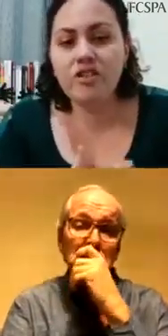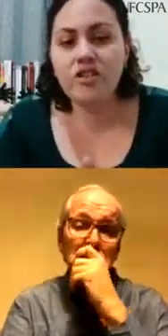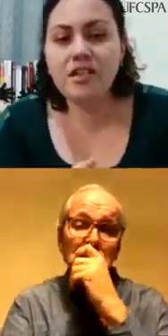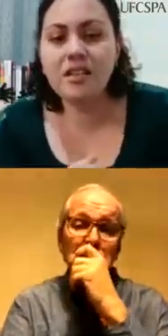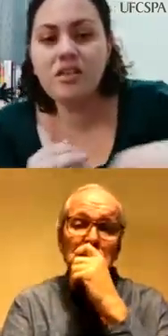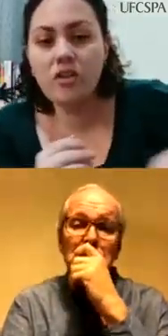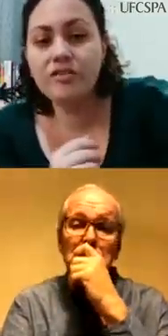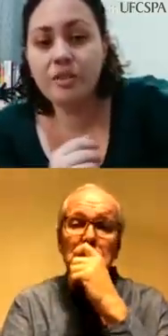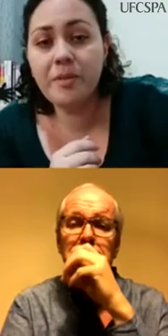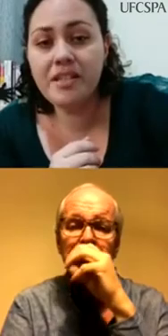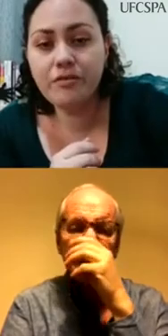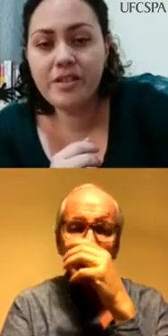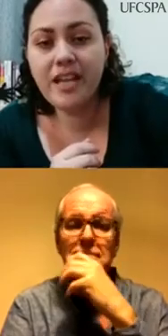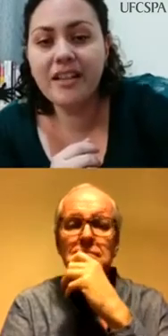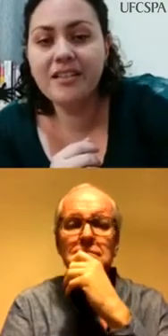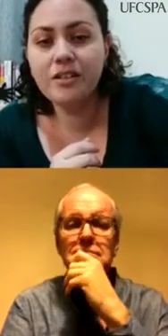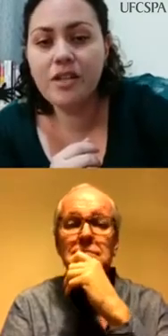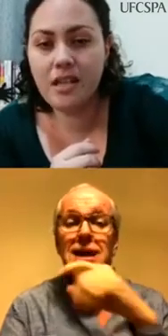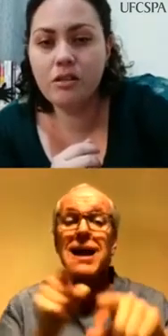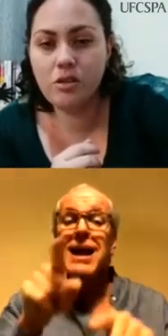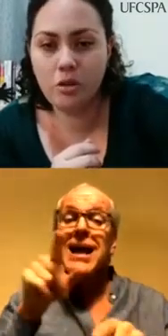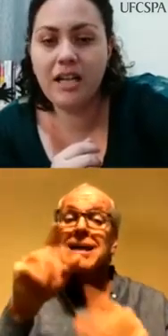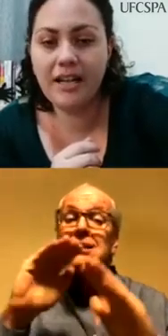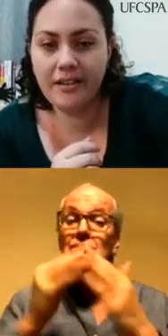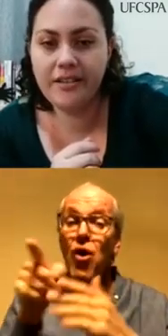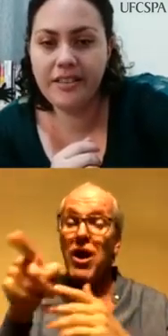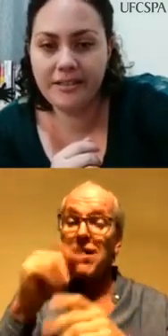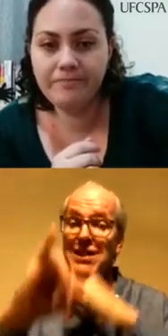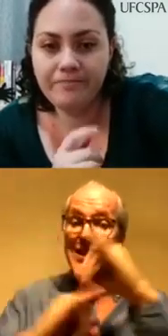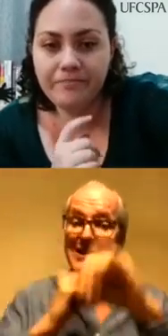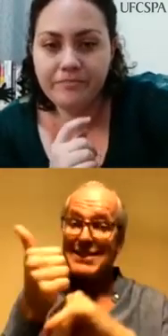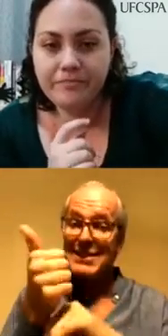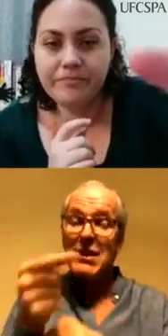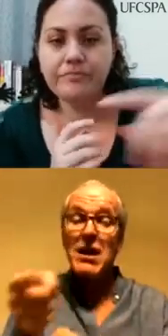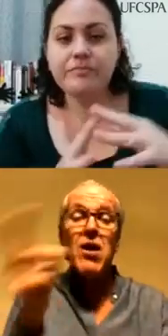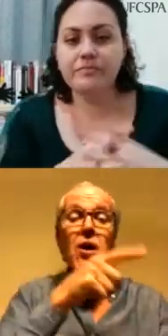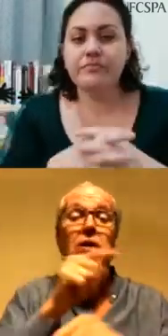Perfeito. Ela disse que na escola Frei Pacífico segue tendo as aulas online, né?